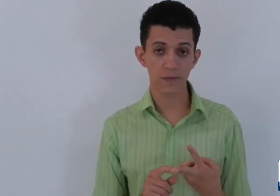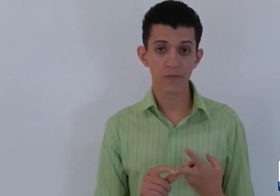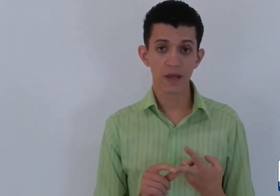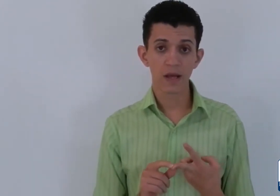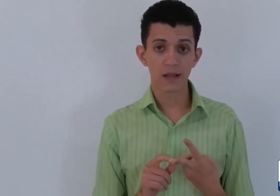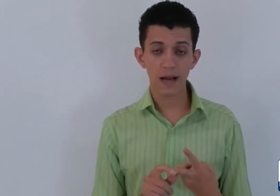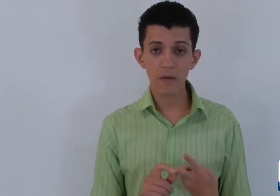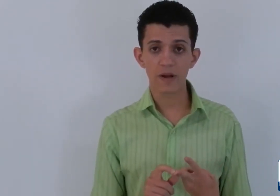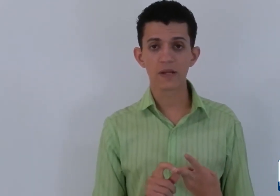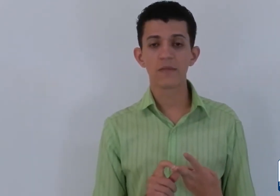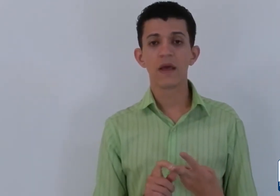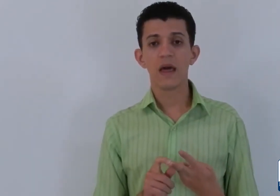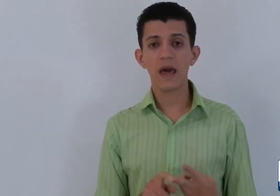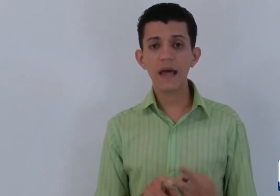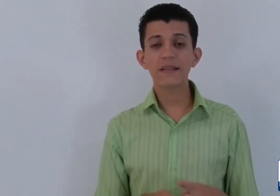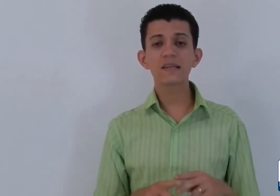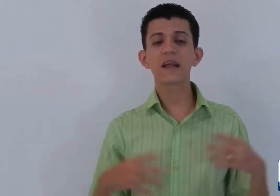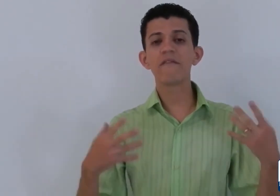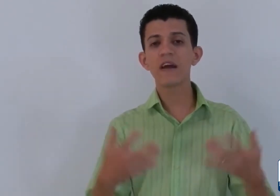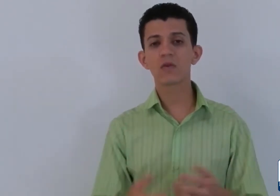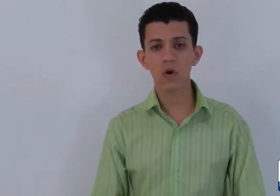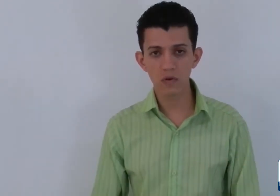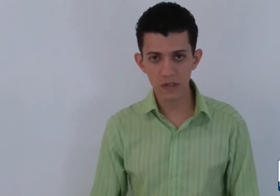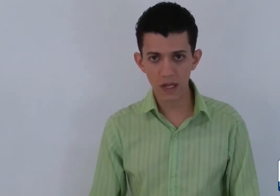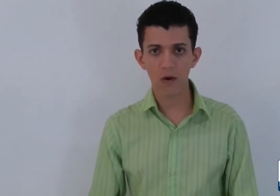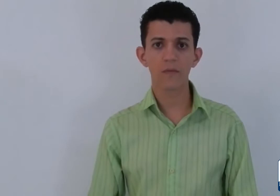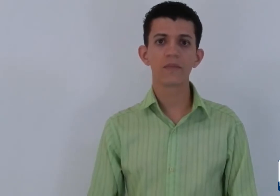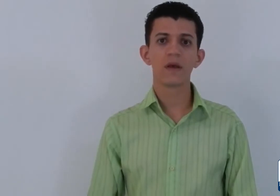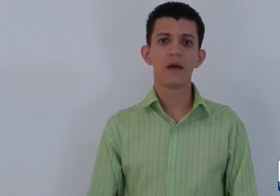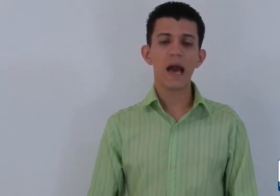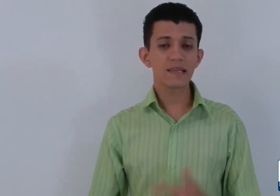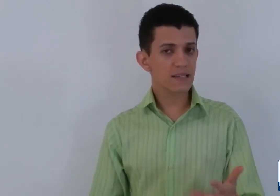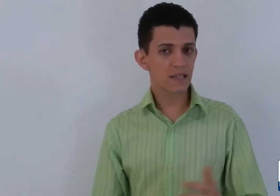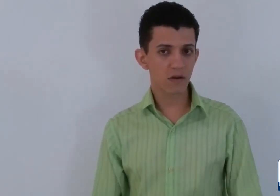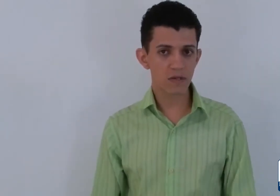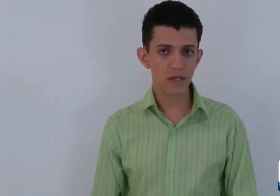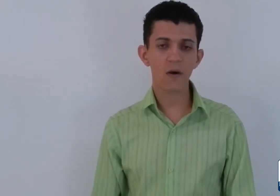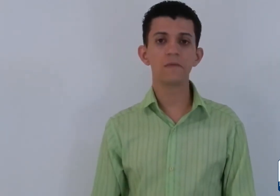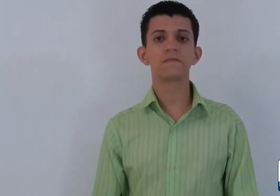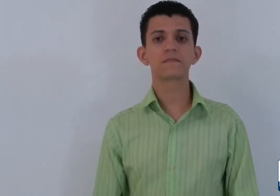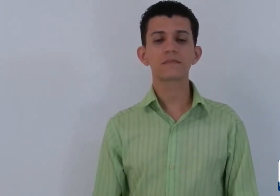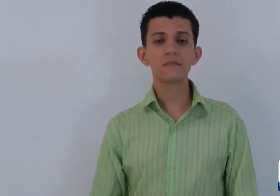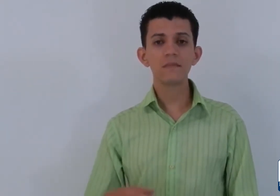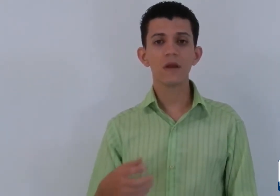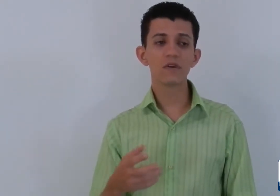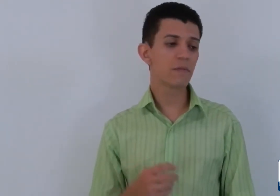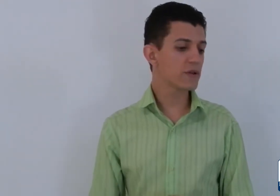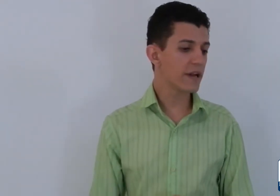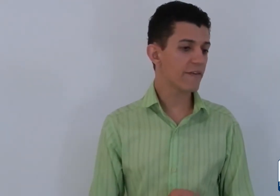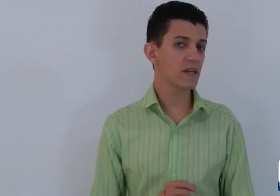da Libras é descrevendo todo o sinal. Essa descrição do sinal, você poderia fazer,